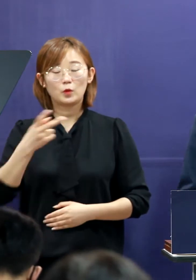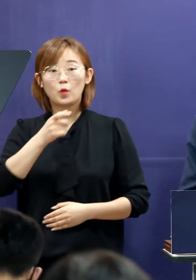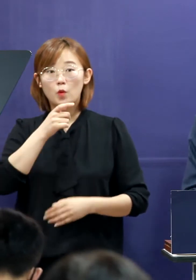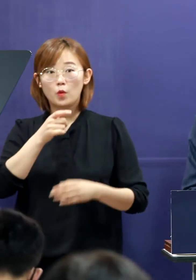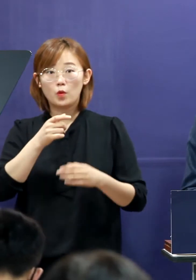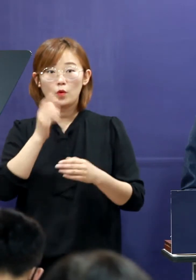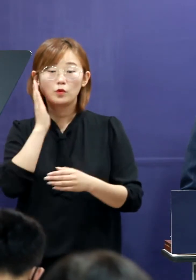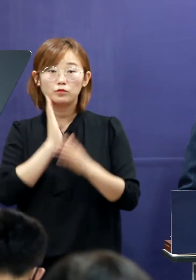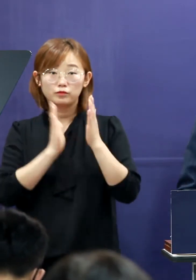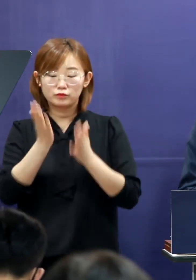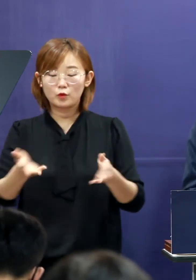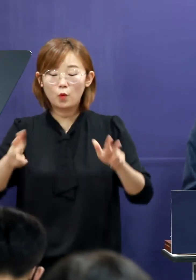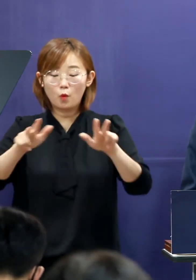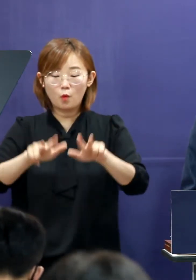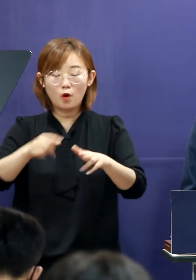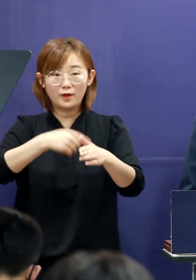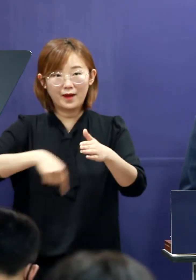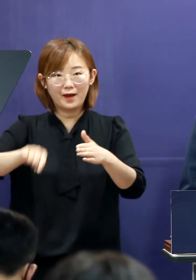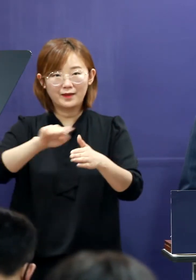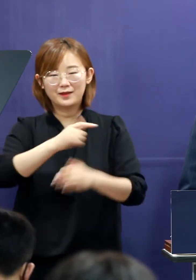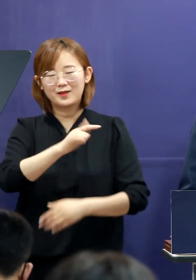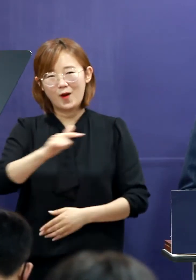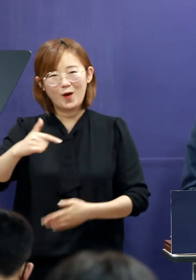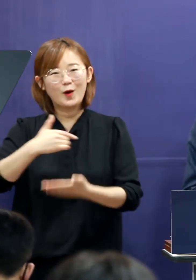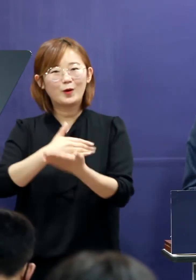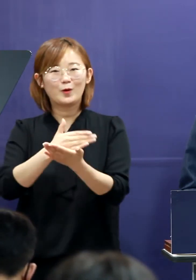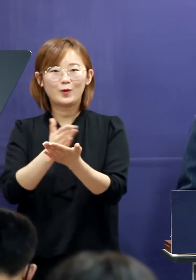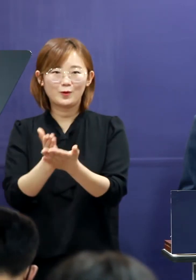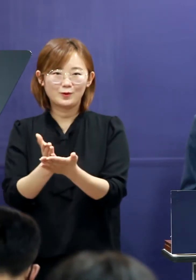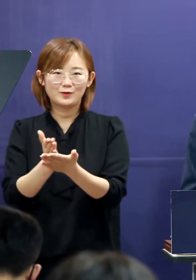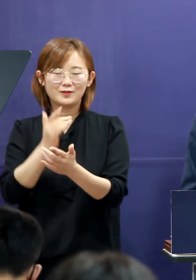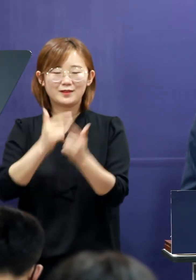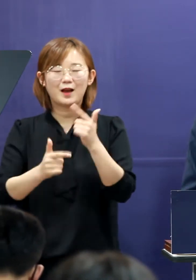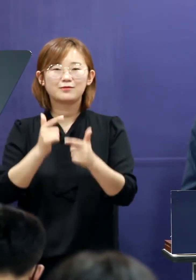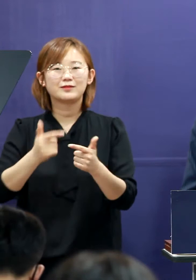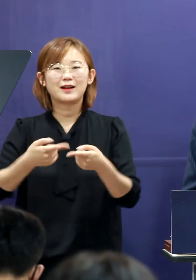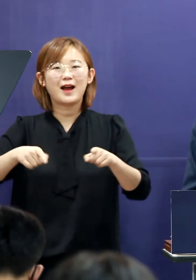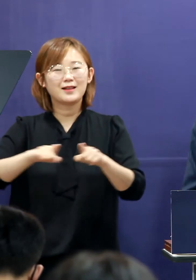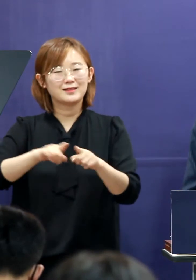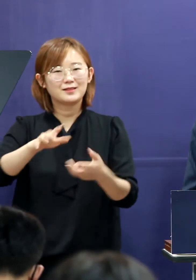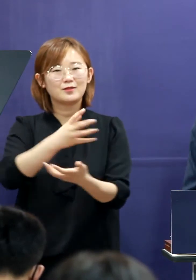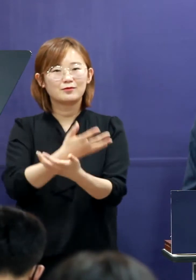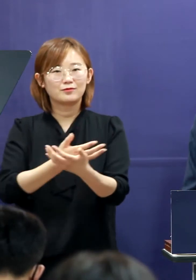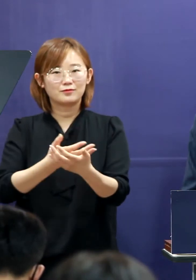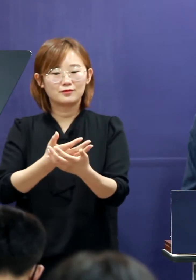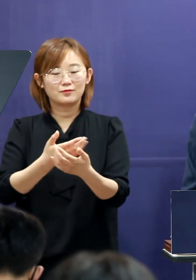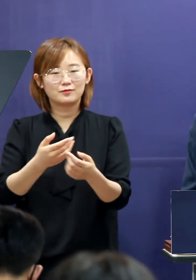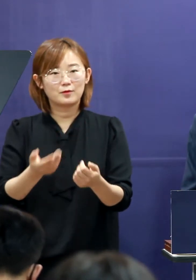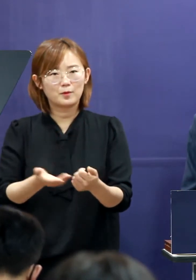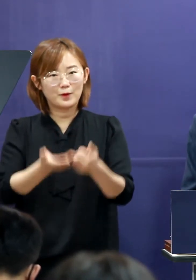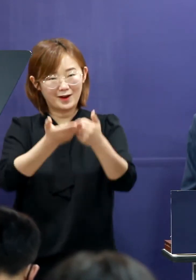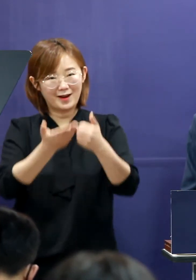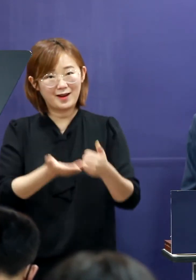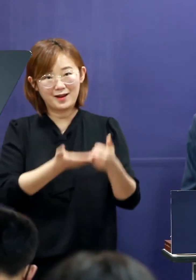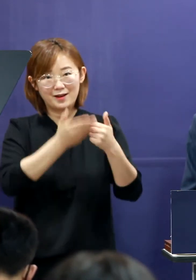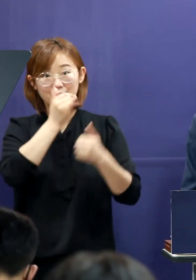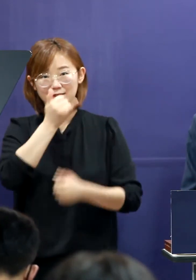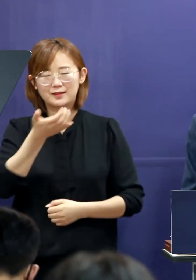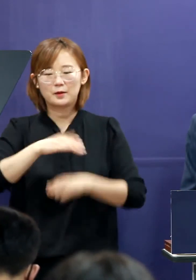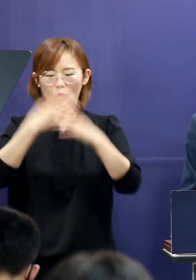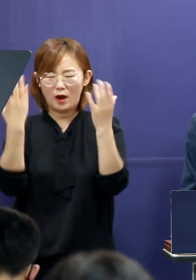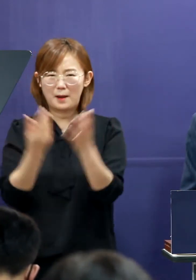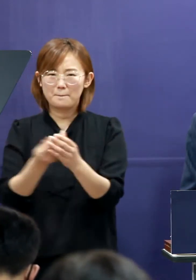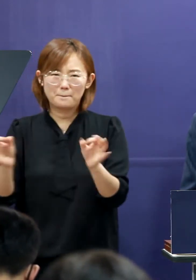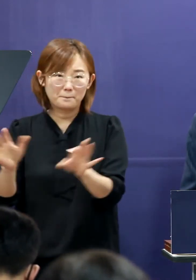게 여러 가지 나무들이 자연스럽게 좀 섞여서 자라는 그런 특성이 있어서 전체적으로 제거하는